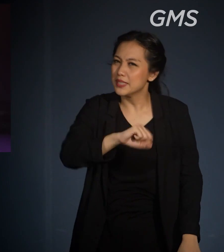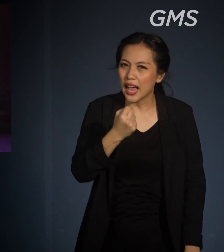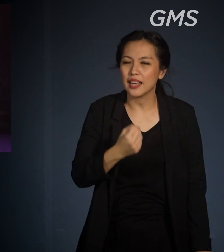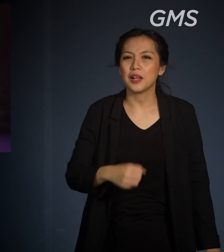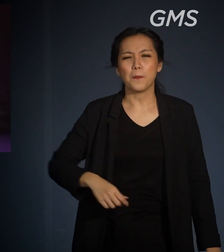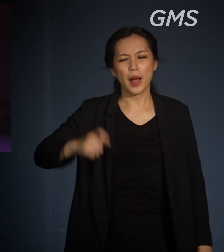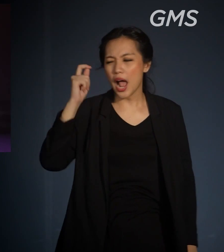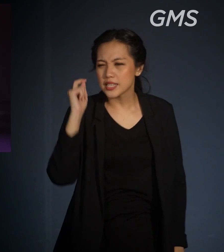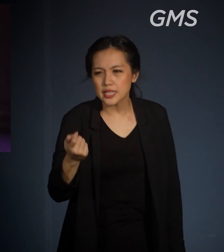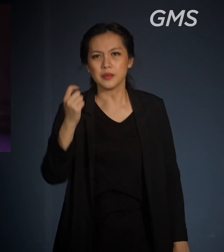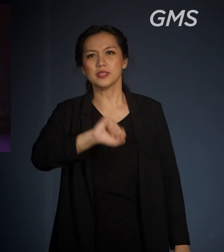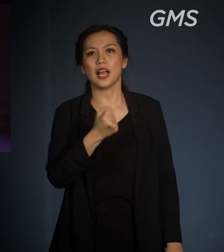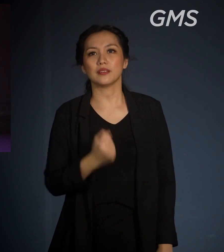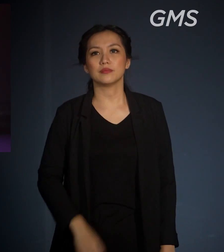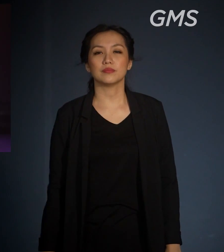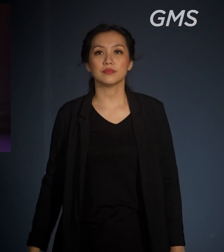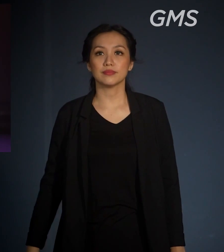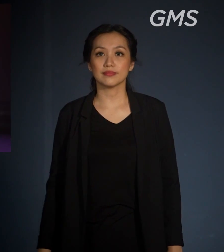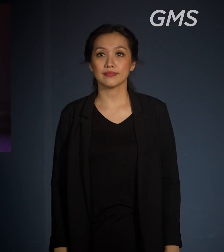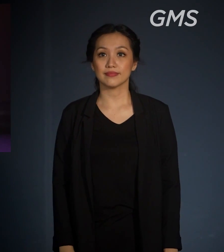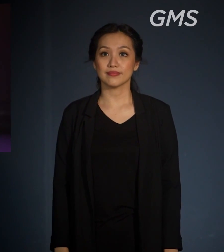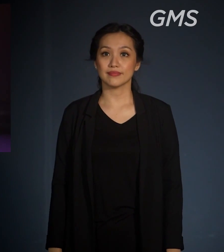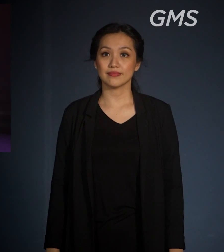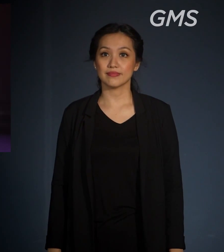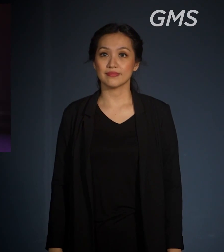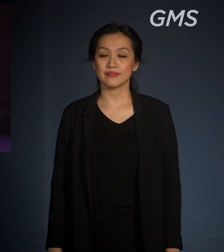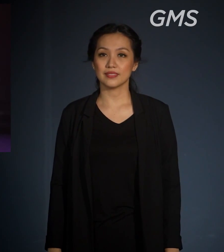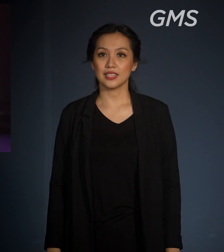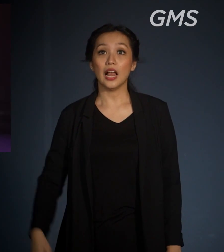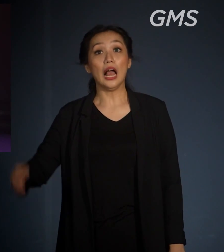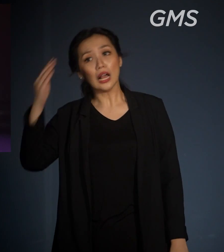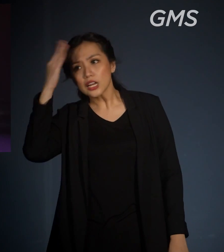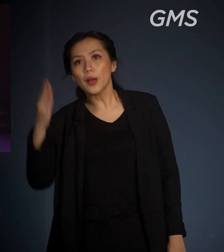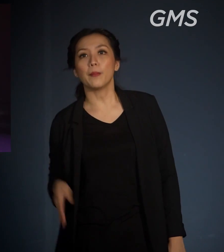Sehingga Tuhan sendiri harus turun tangan karena Menara Babel itu bukan kehendak Tuhan.